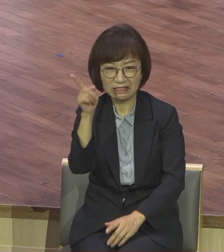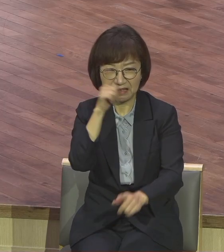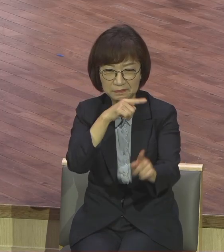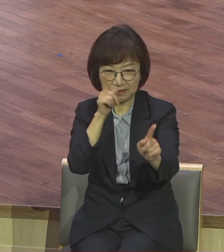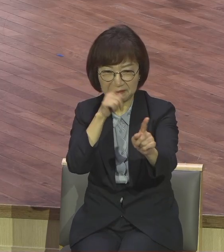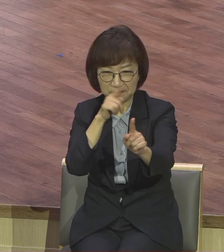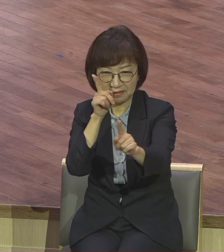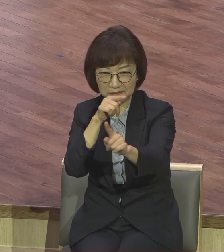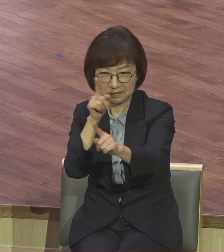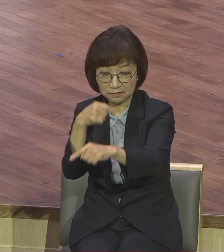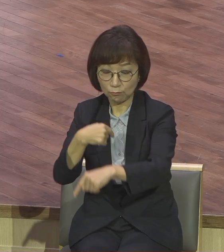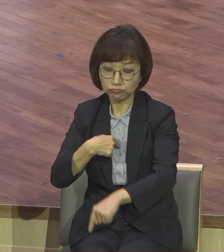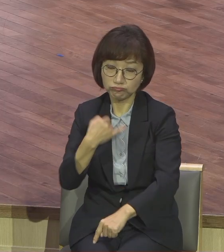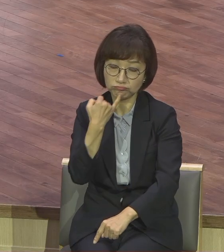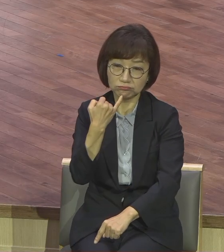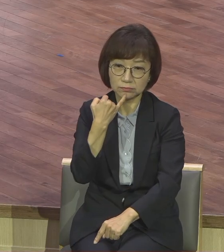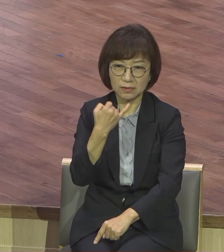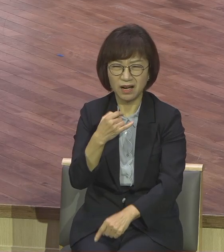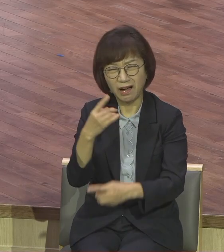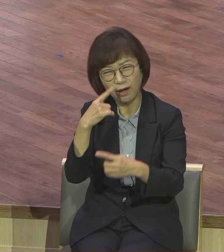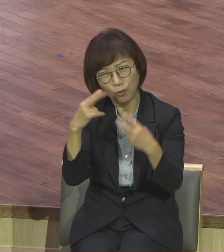착각입니다.